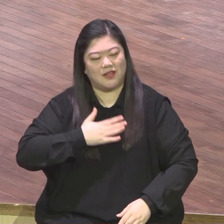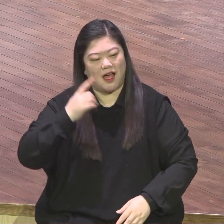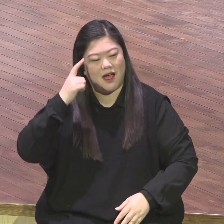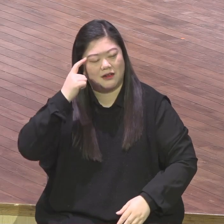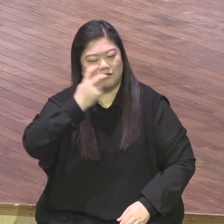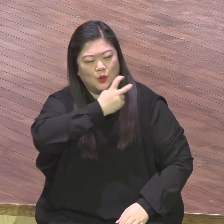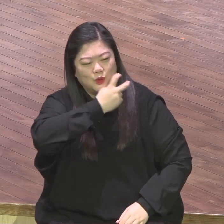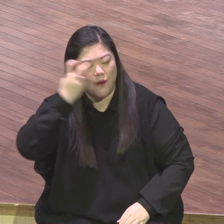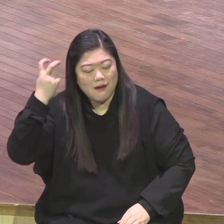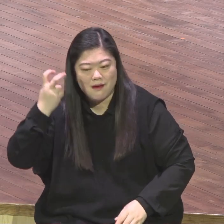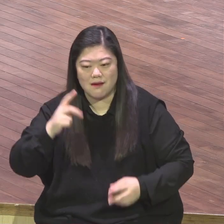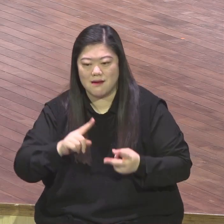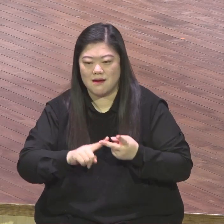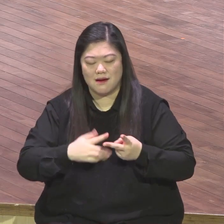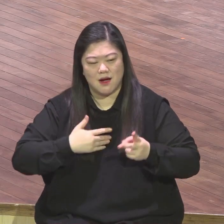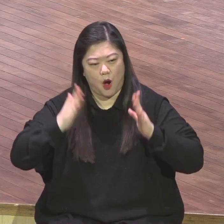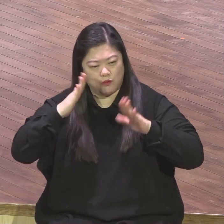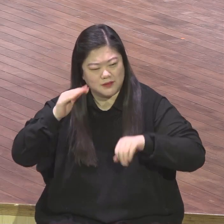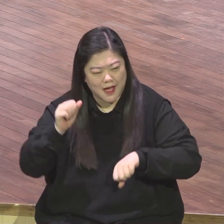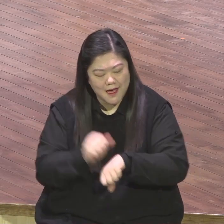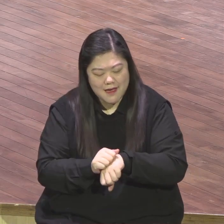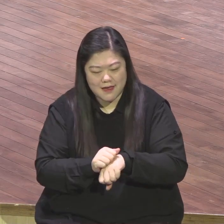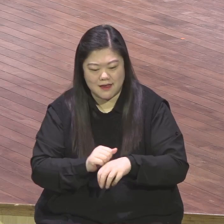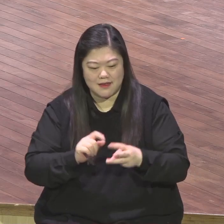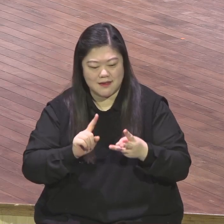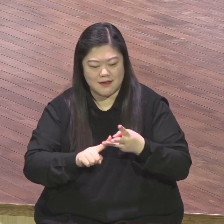말하면 청년의 회장이요, 완전히 앞장서서